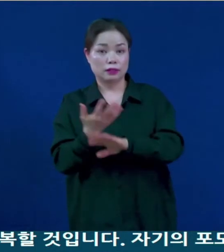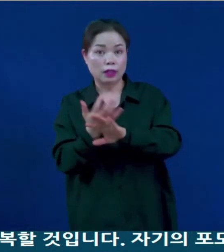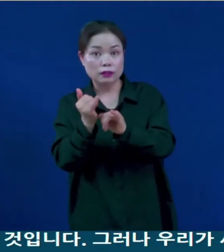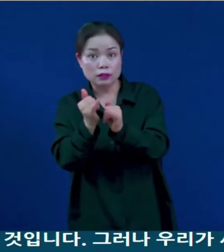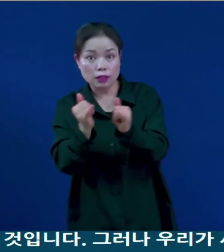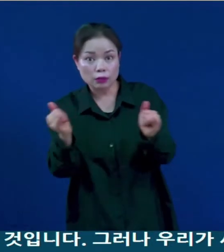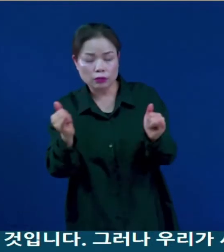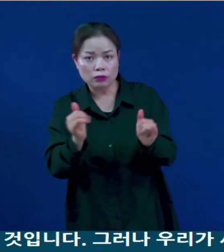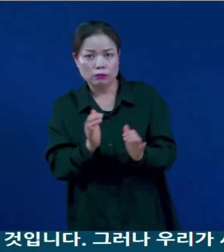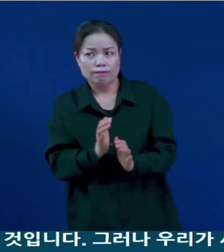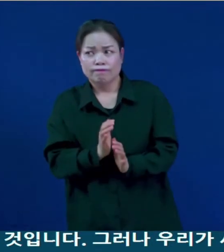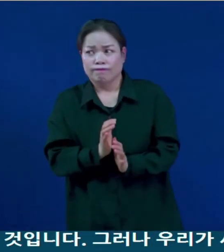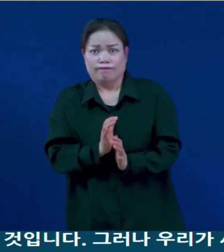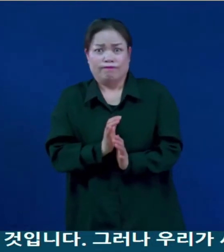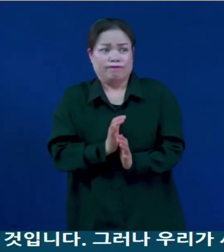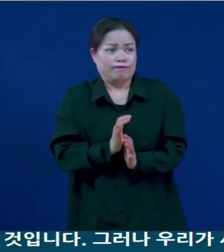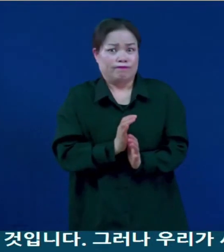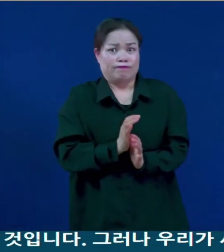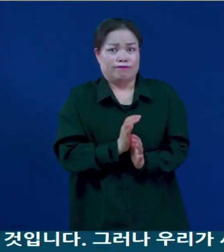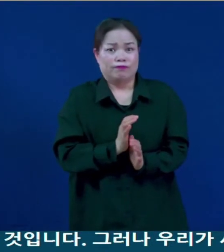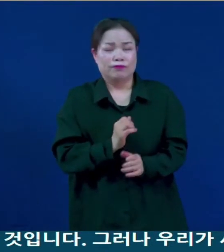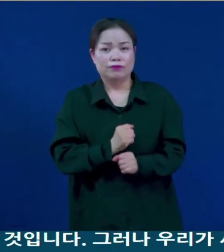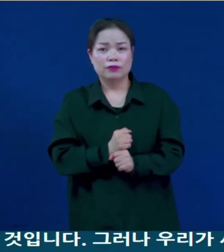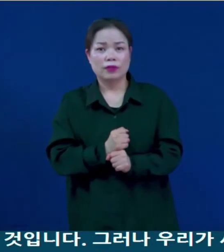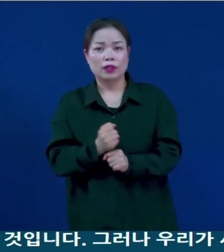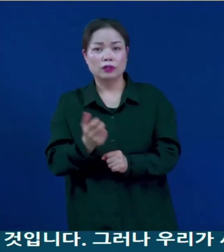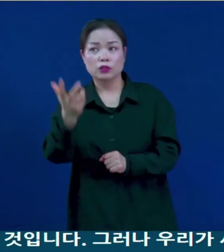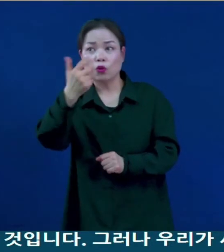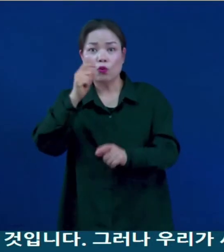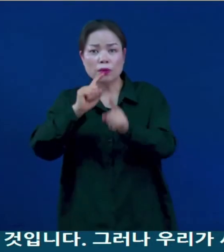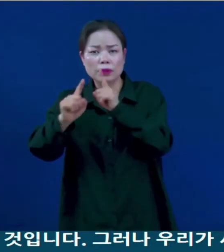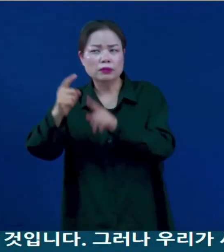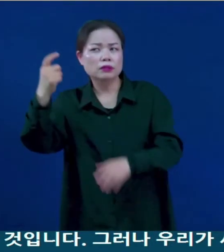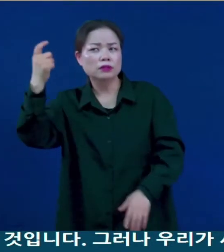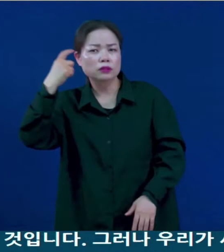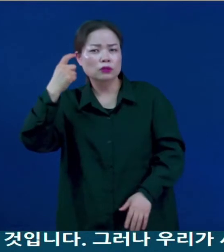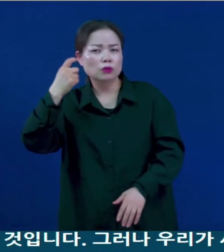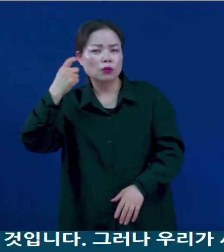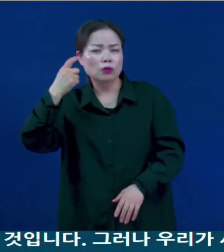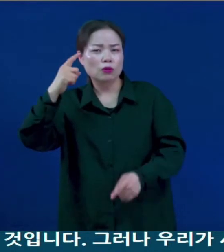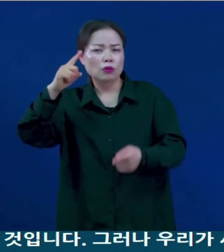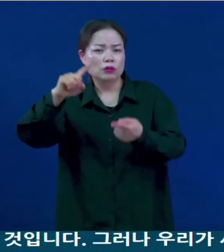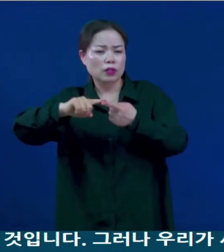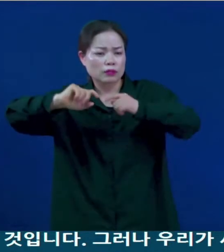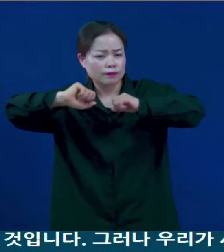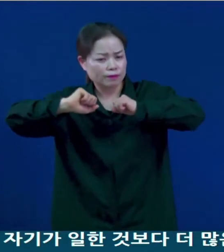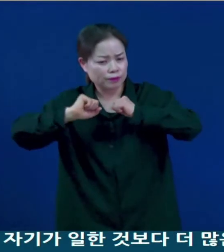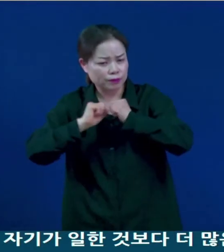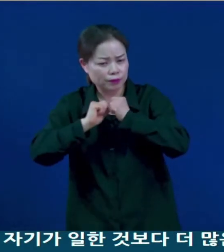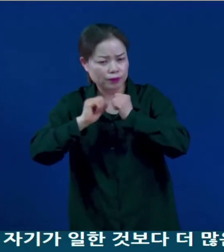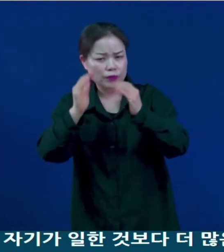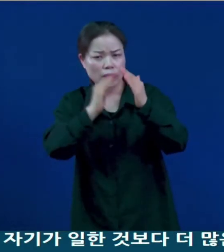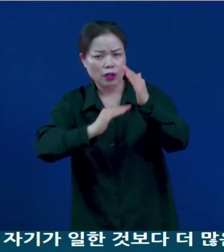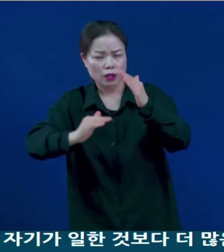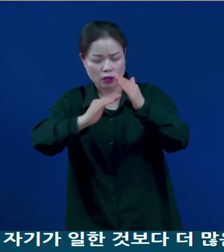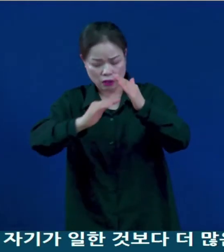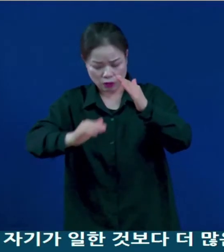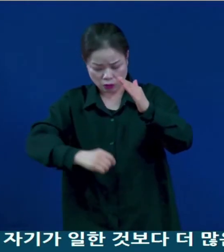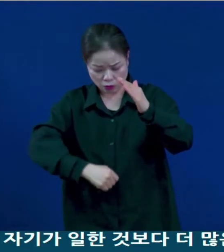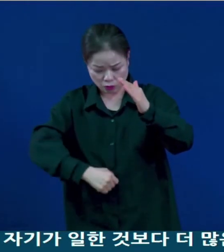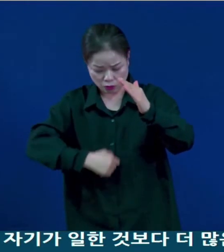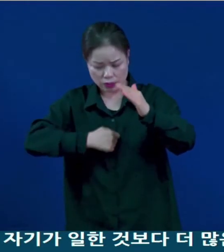사람들을 두렵게 만듭니다. 그러나 여호와의 말씀을 듣고 따르고 여호와의 공의를 행하는